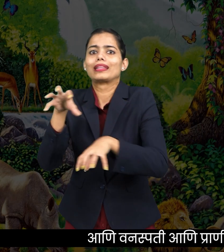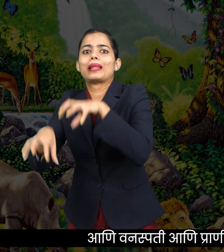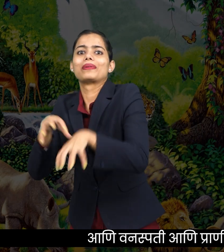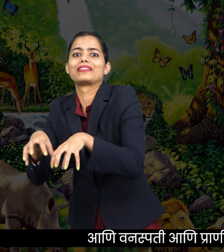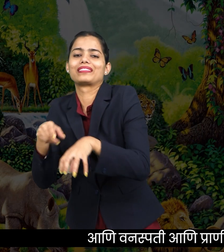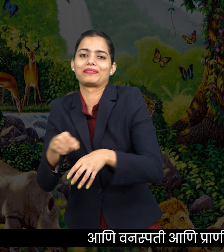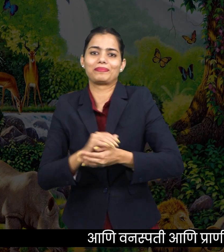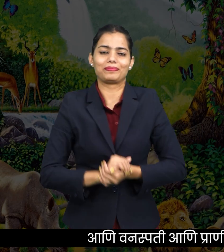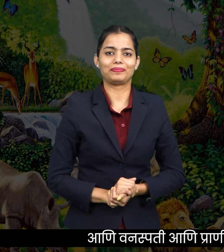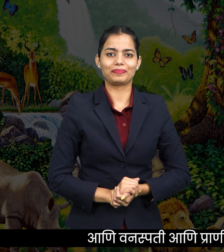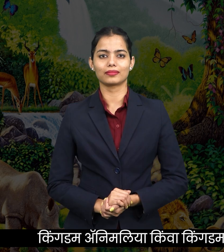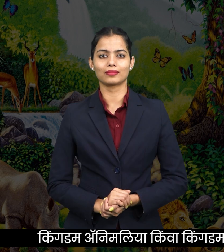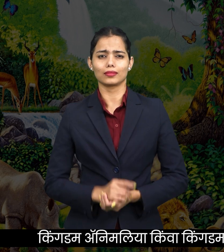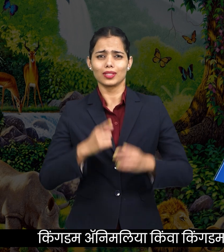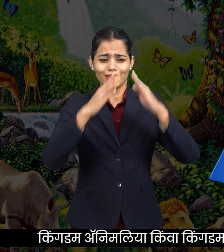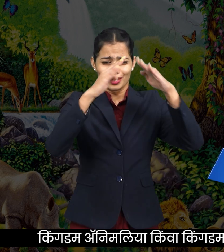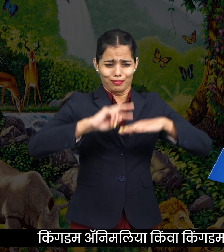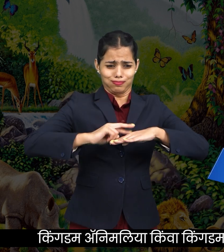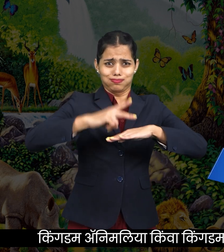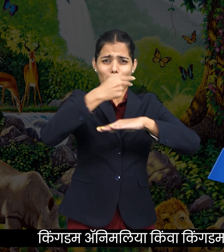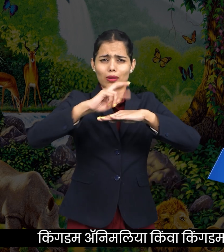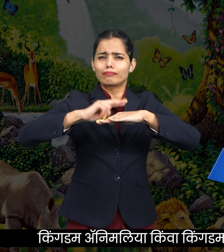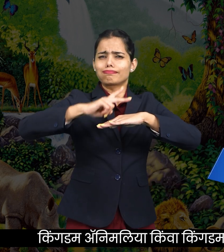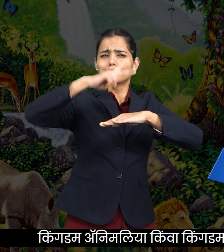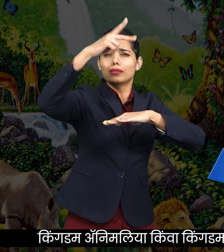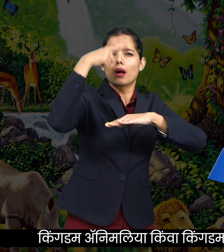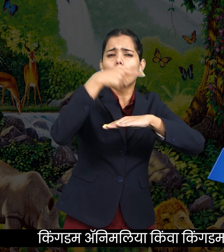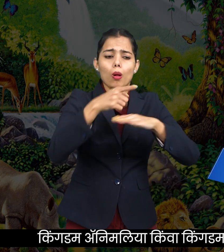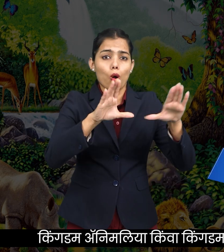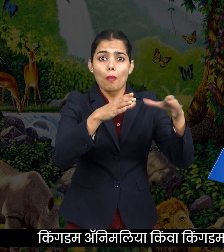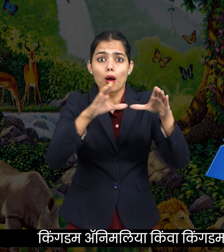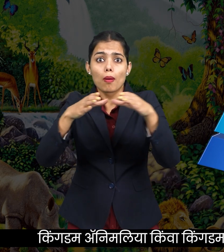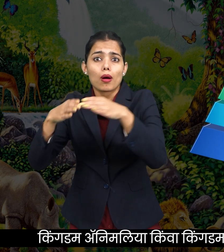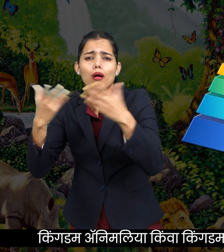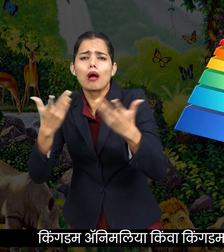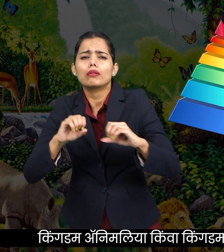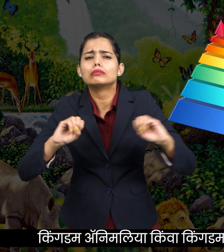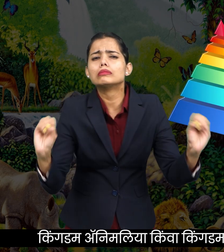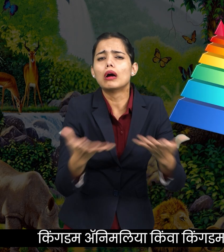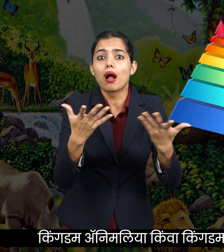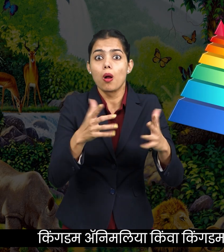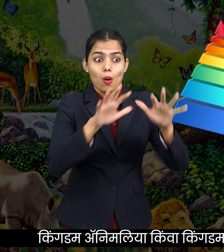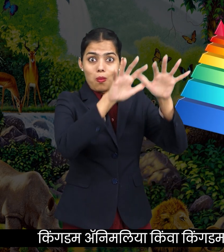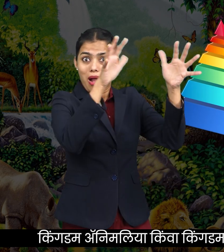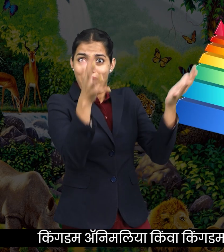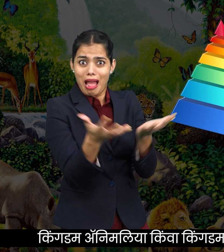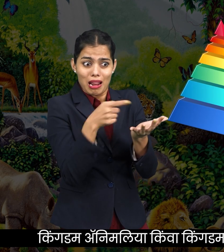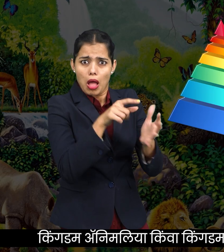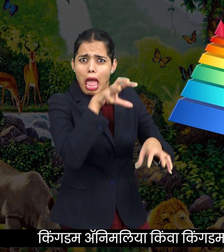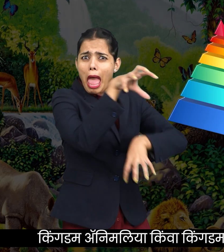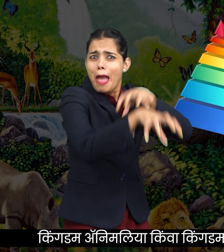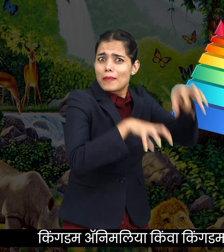वर्गीकृत केले आहेत. किंगडम ॲनिमलिया किंवा किंगडम प्लांटोपासून सुरू